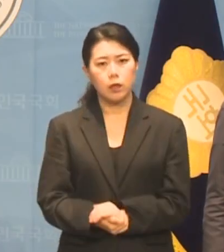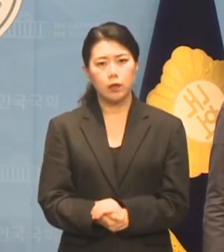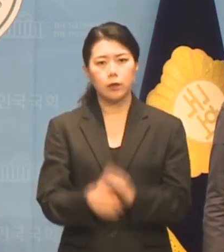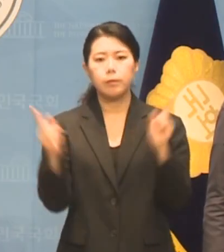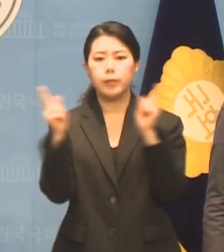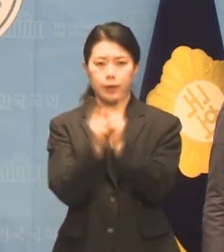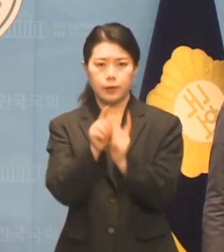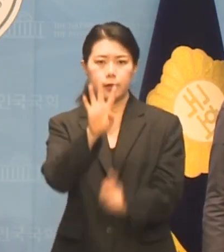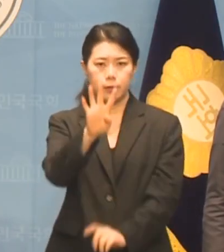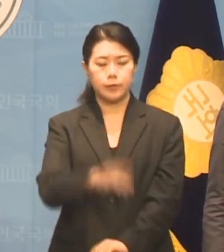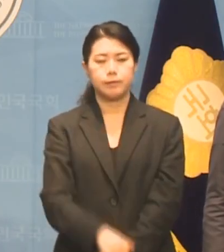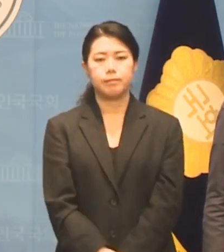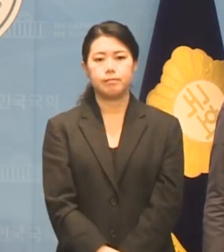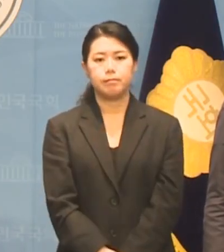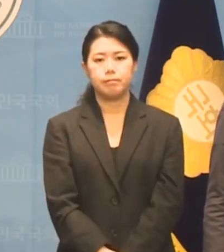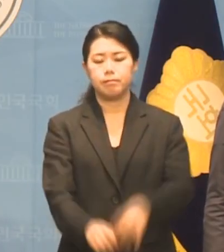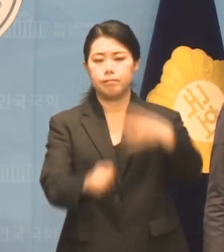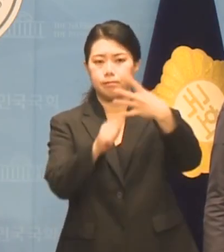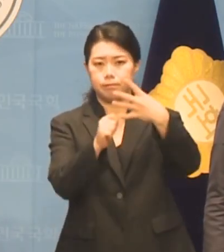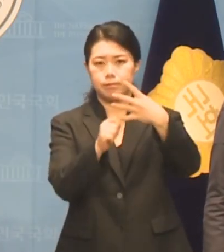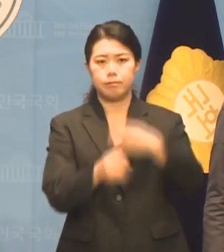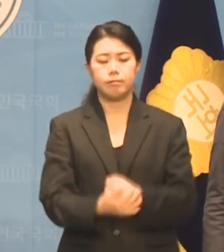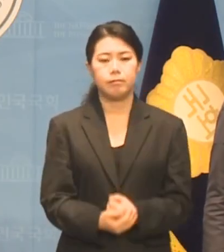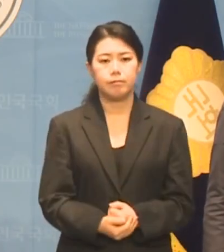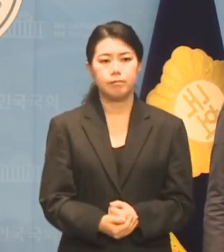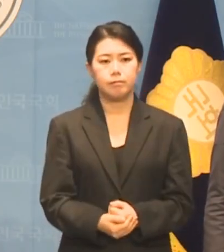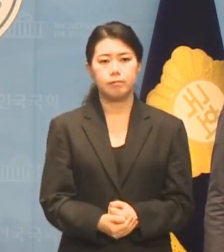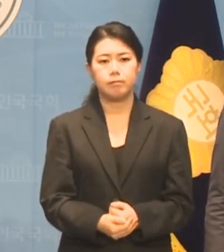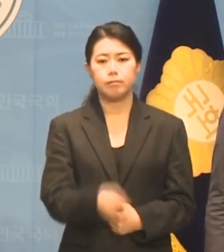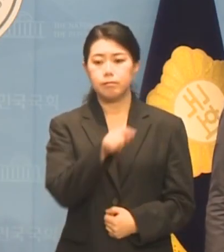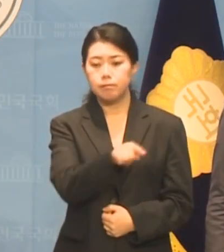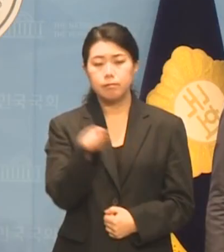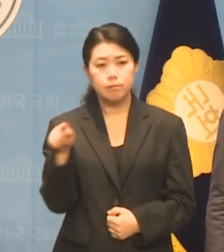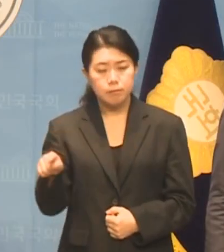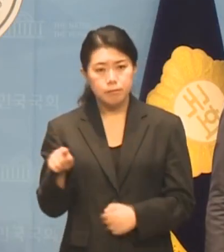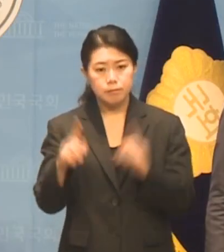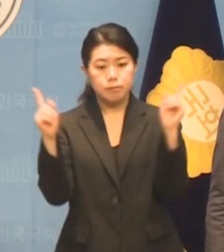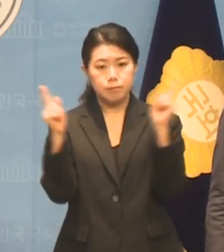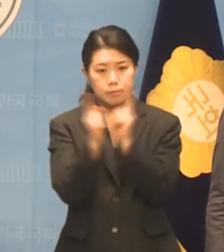4번 만났다. 넷째, 명태균 씨와 오세훈